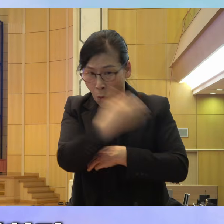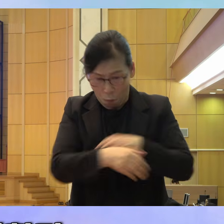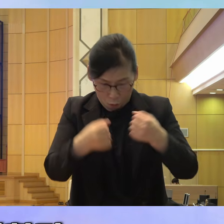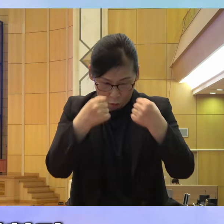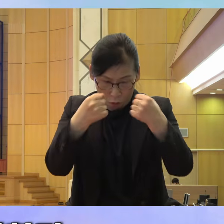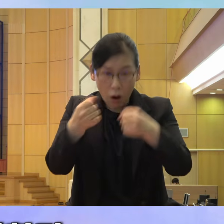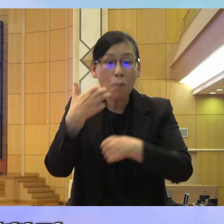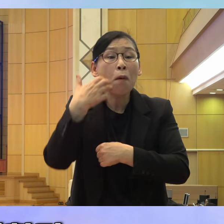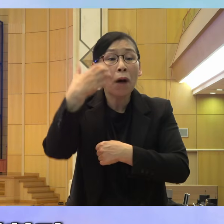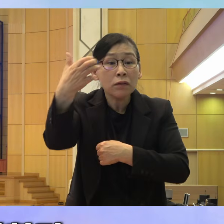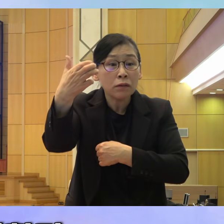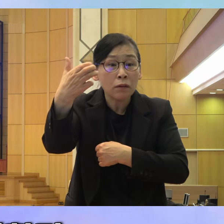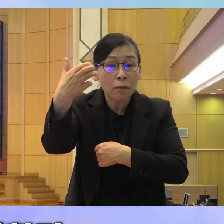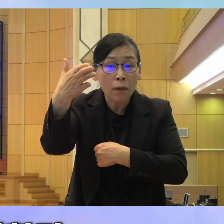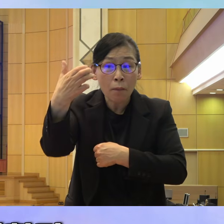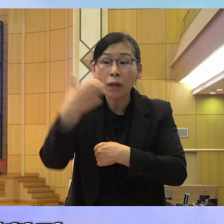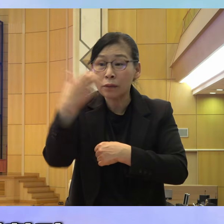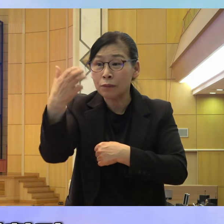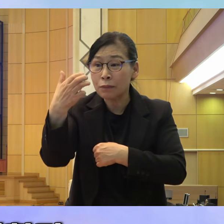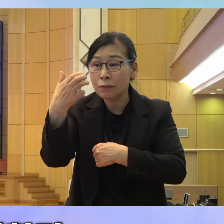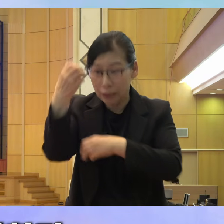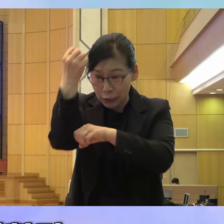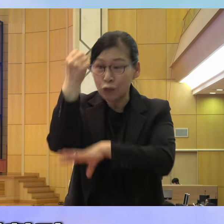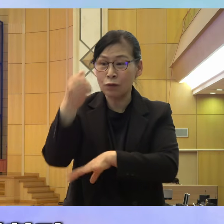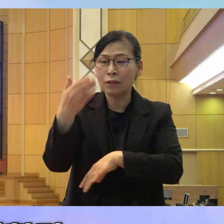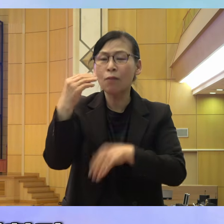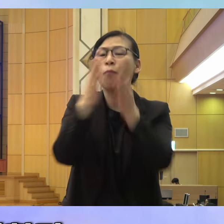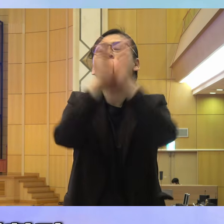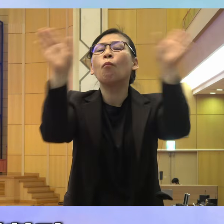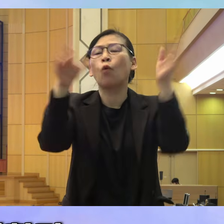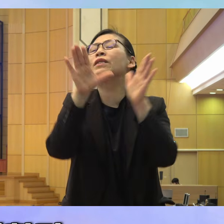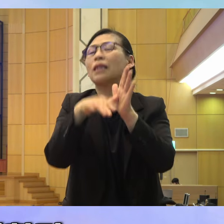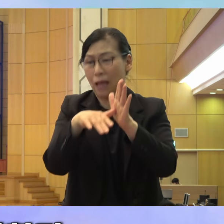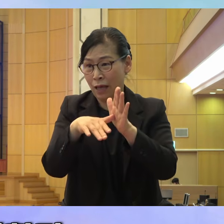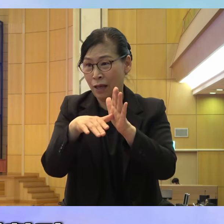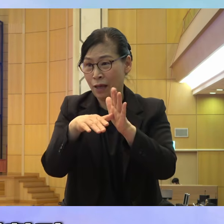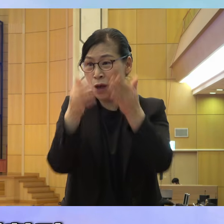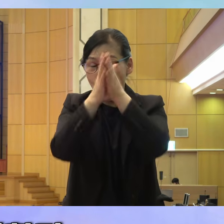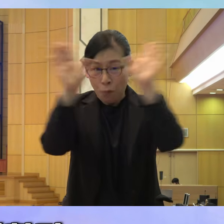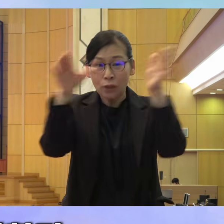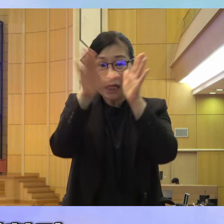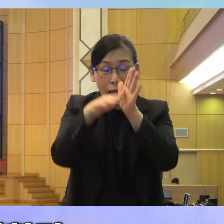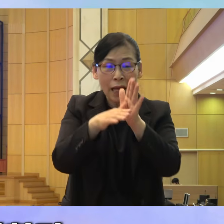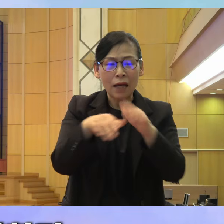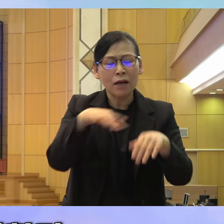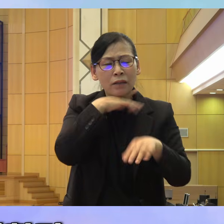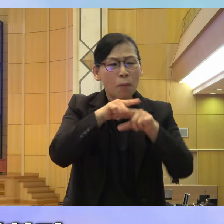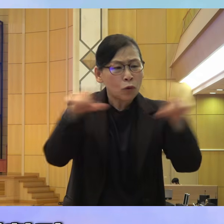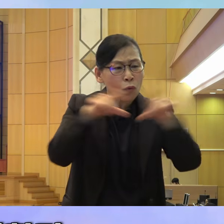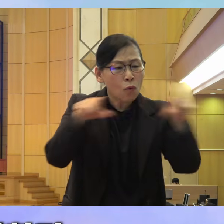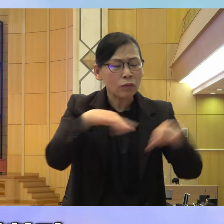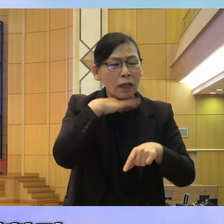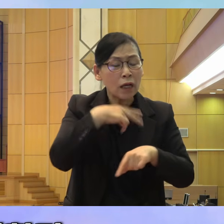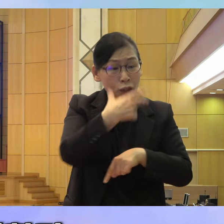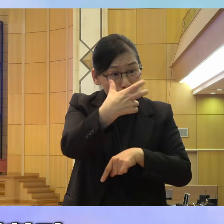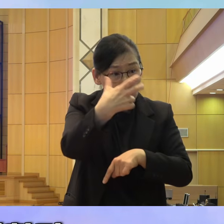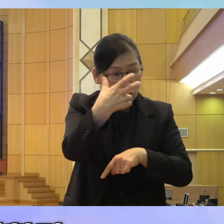70이라 이렇게 대충 기준을 하는 거죠. 사람의 수명이 70인데